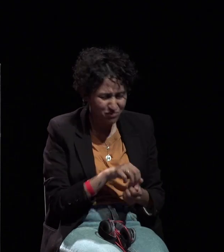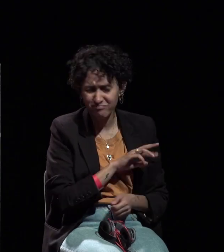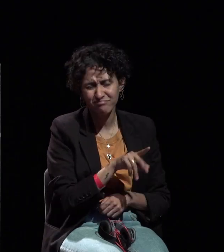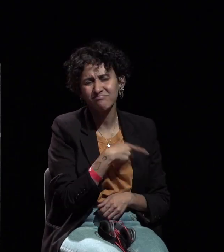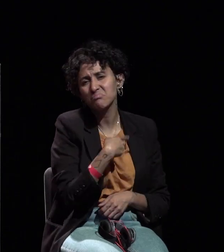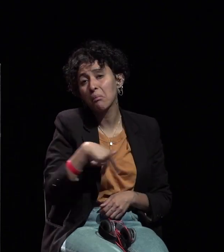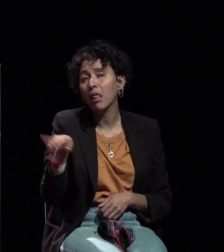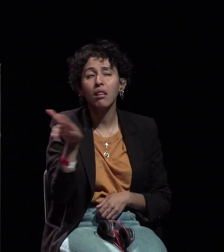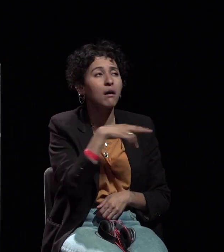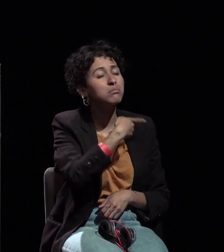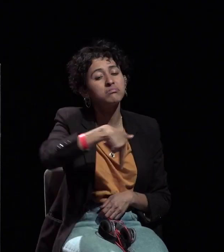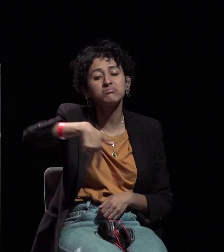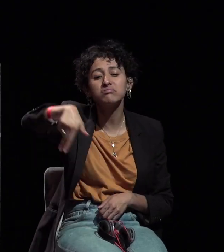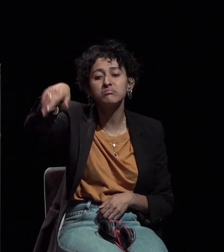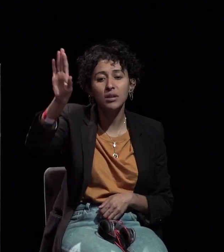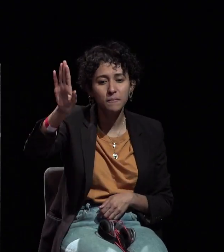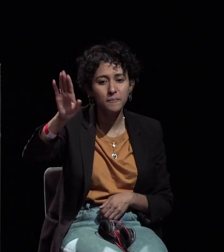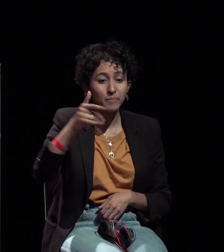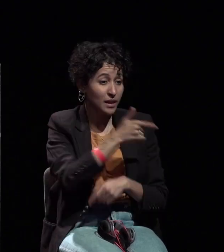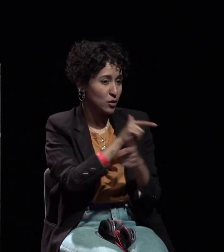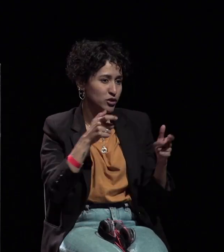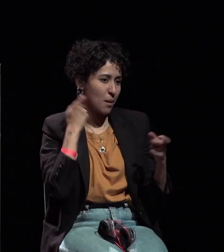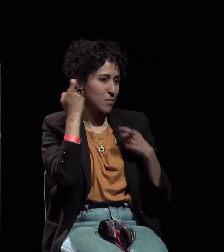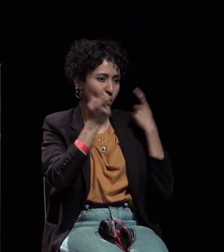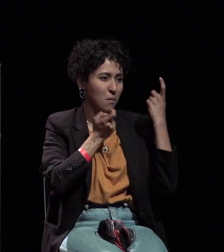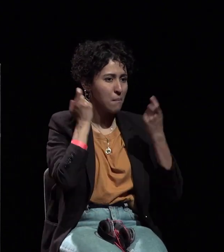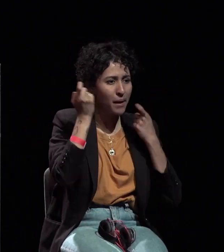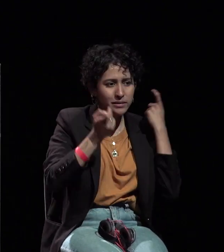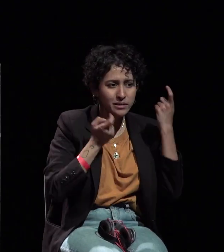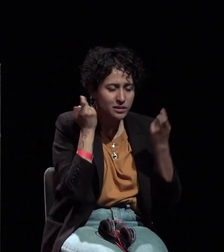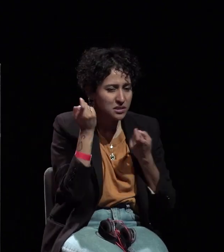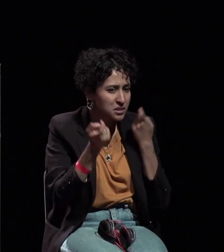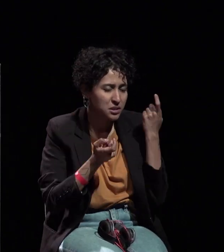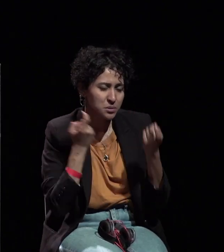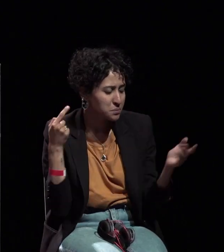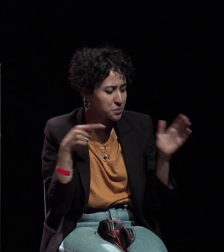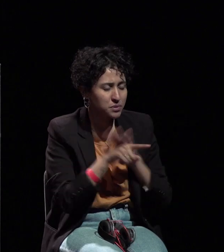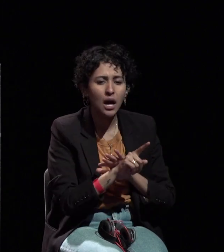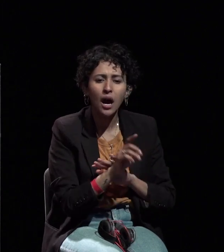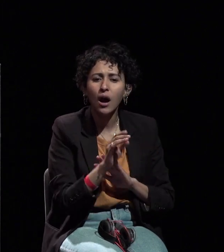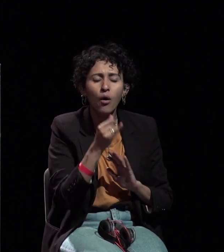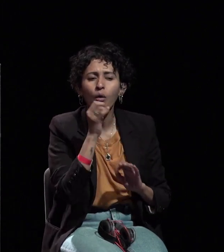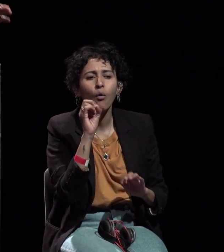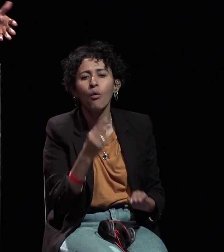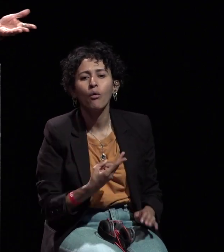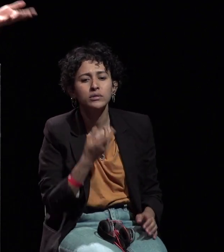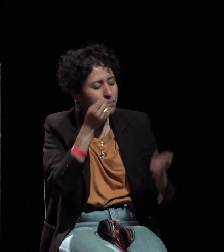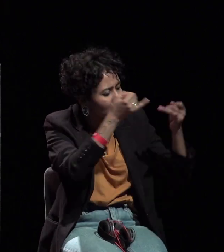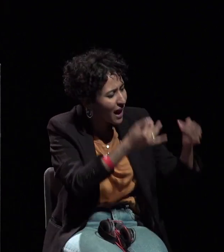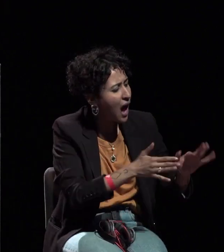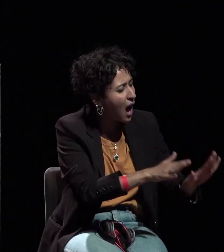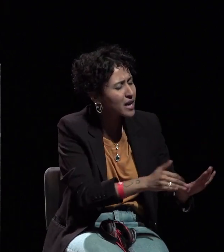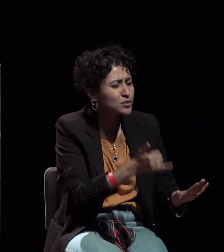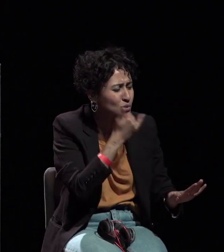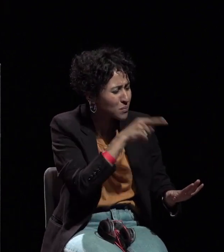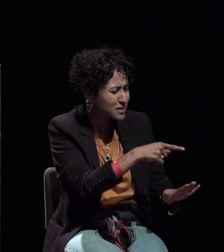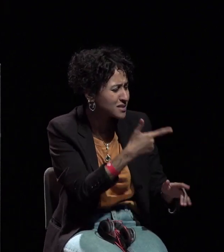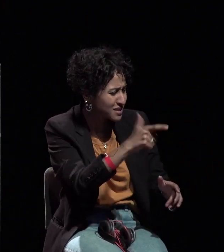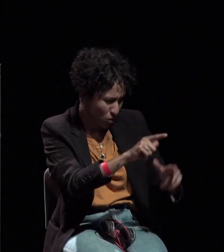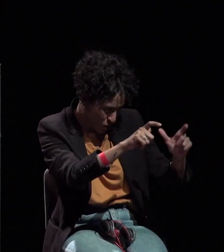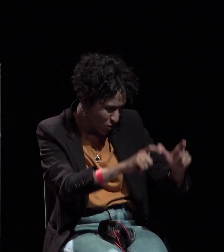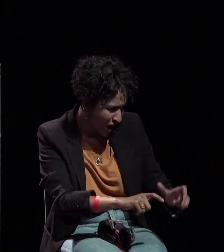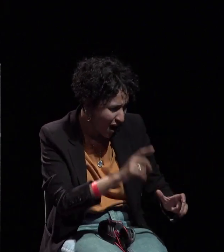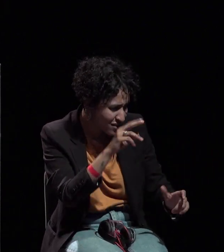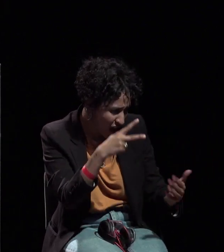É simples assim. Ninguém teve a gentileza de dizer nem para ela o seguinte: escute, senhorinha, a senhora está errada aqui, o